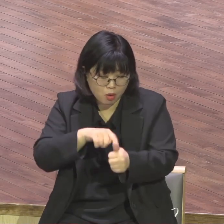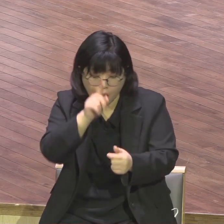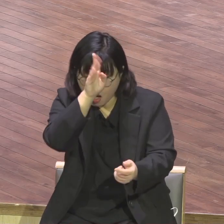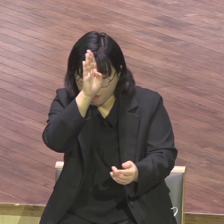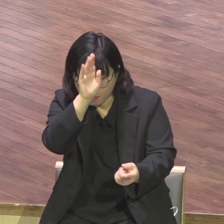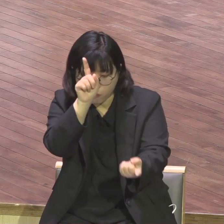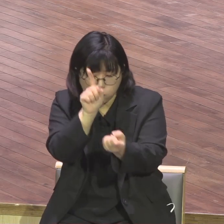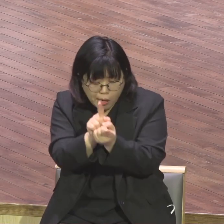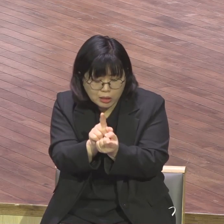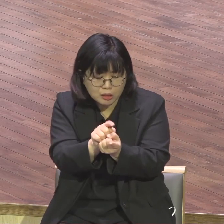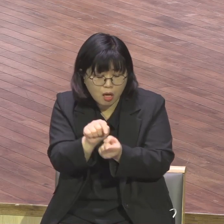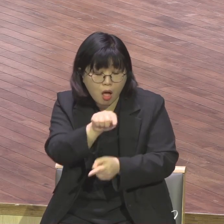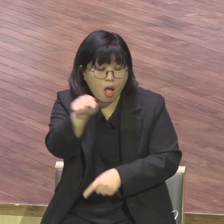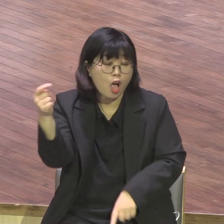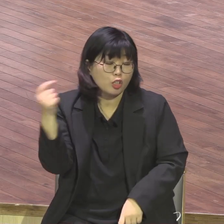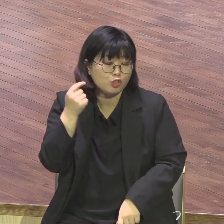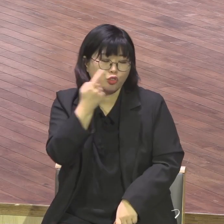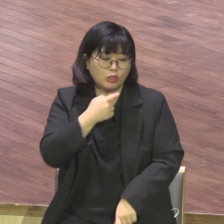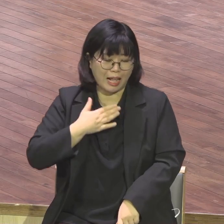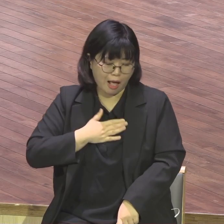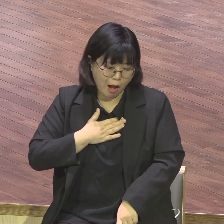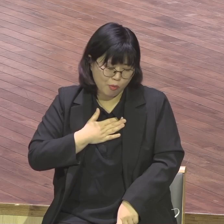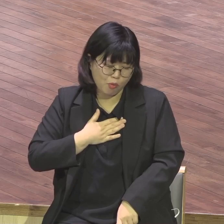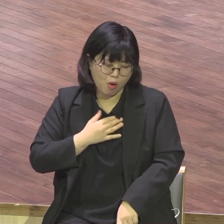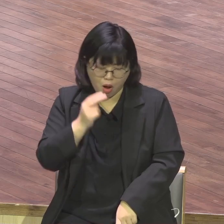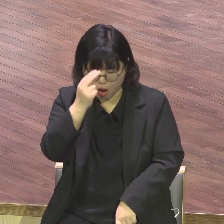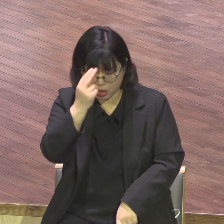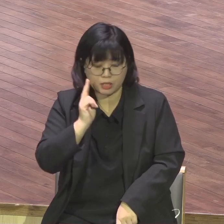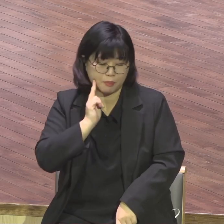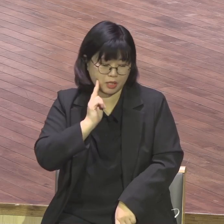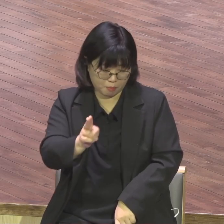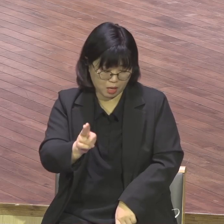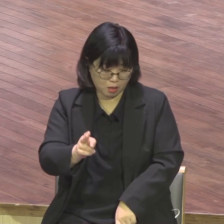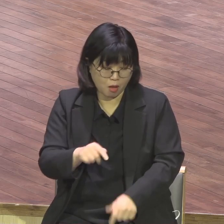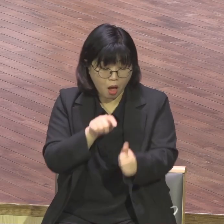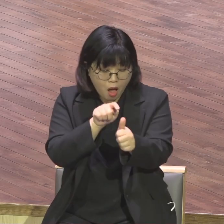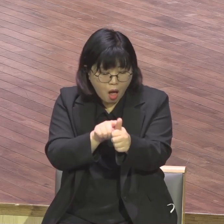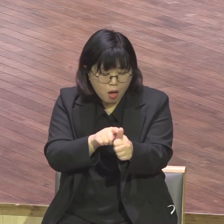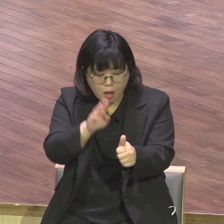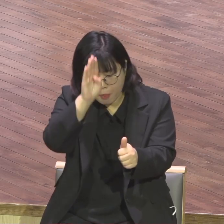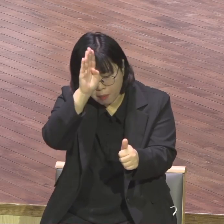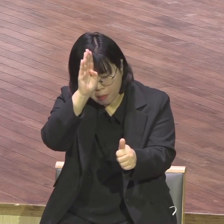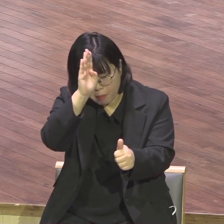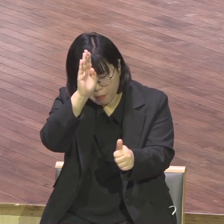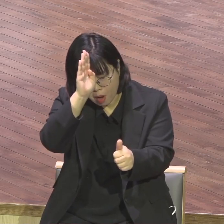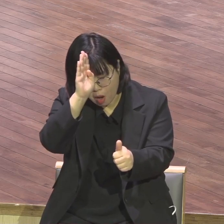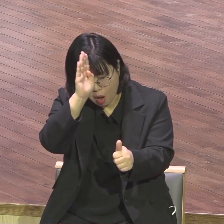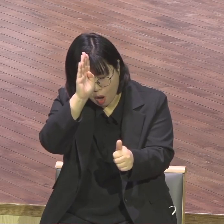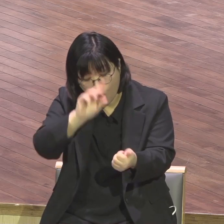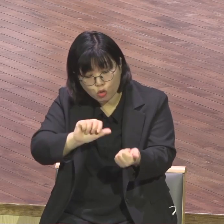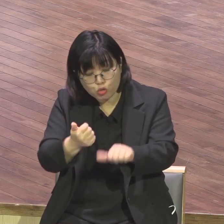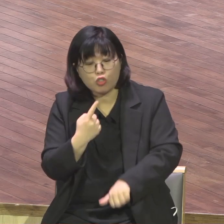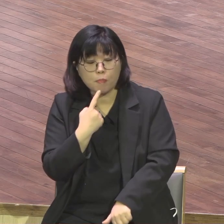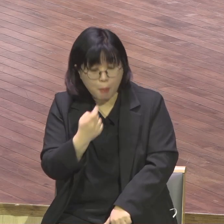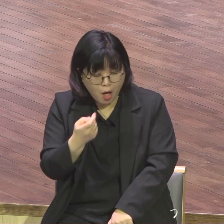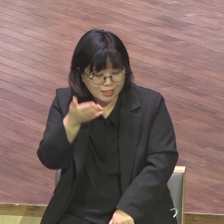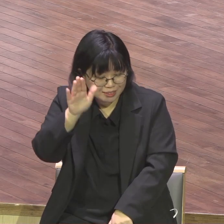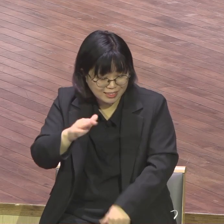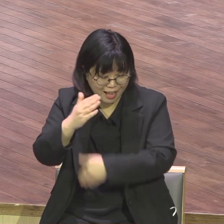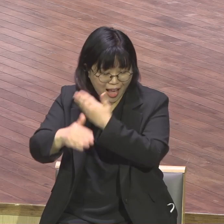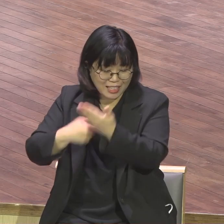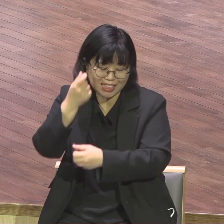너희가 들은 줄을 알고 심히 근심한지라. 그가 병들어 죽게 되었으나 하나님이 그를